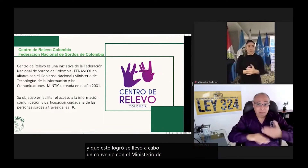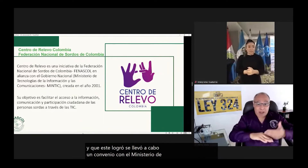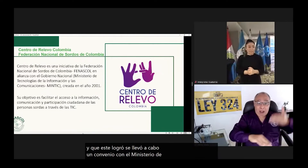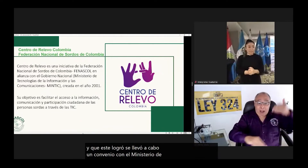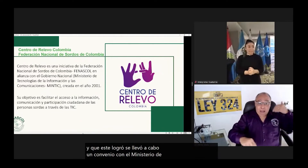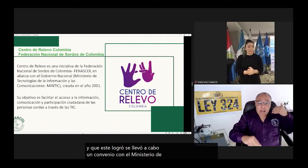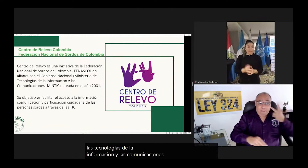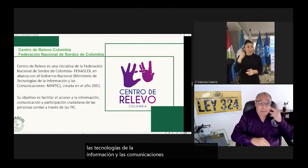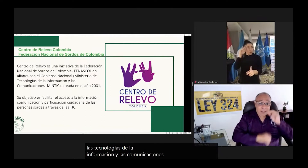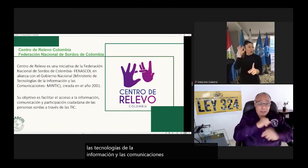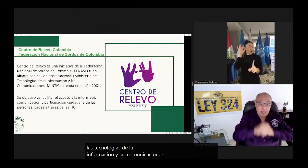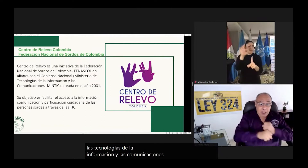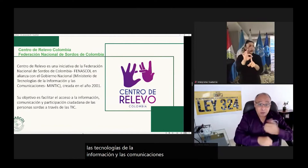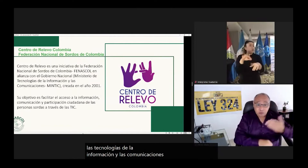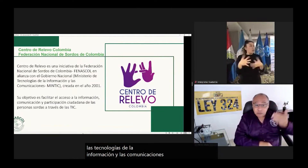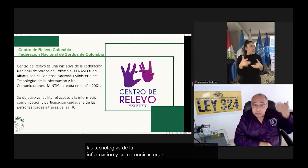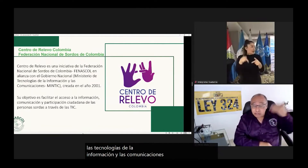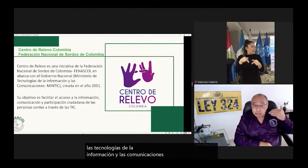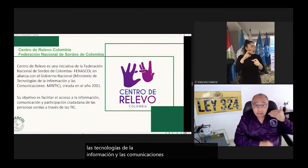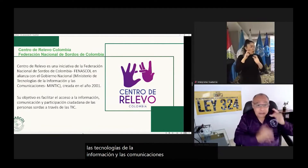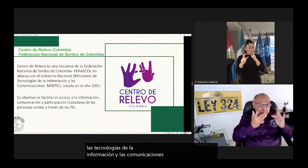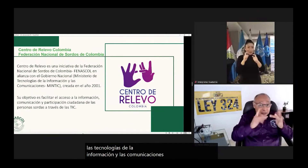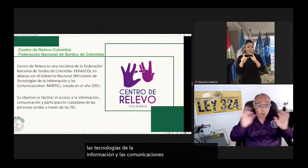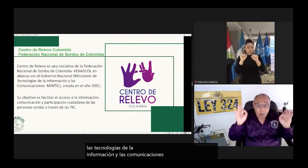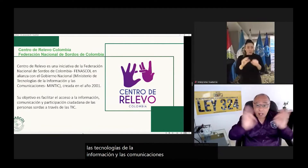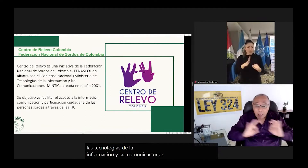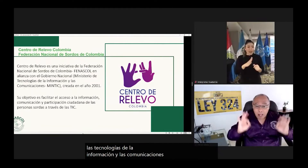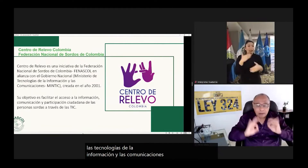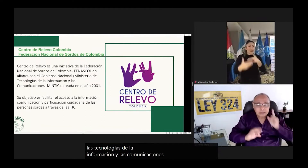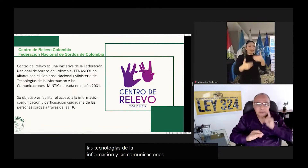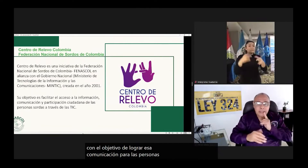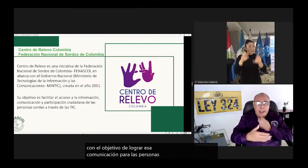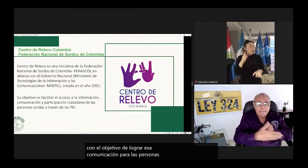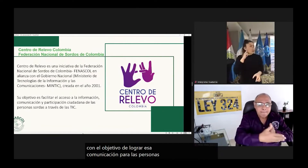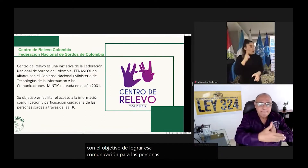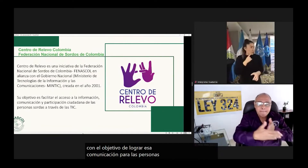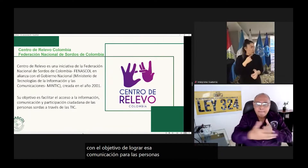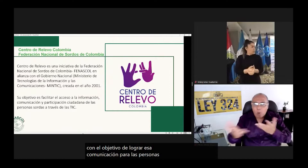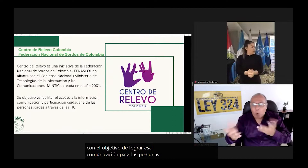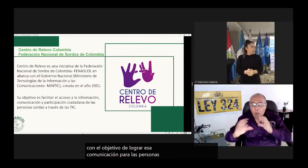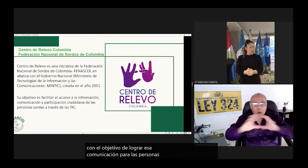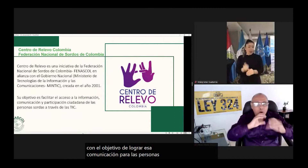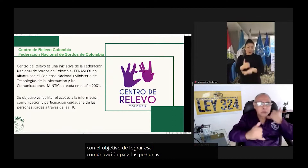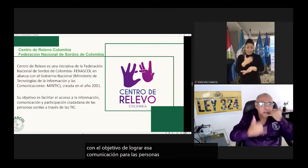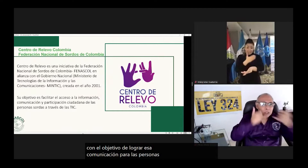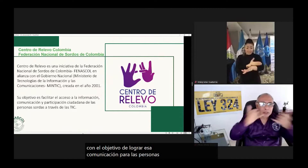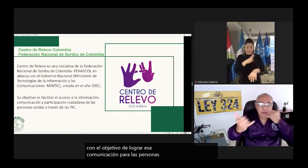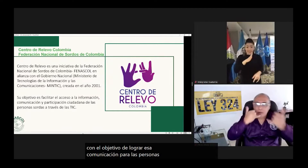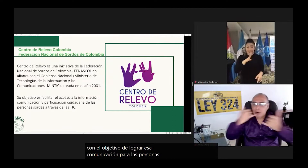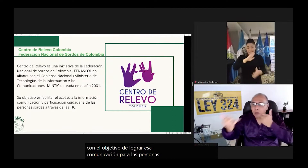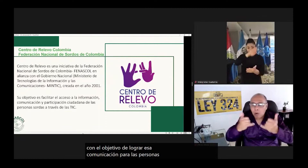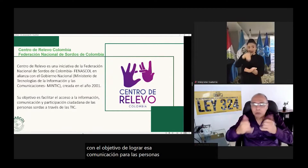el objetivo de lograr esa comunicación para las personas sordas. Antes de contar con el Centro de